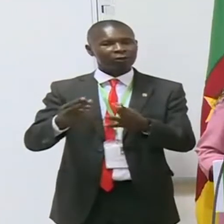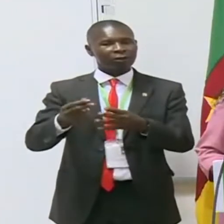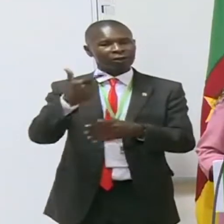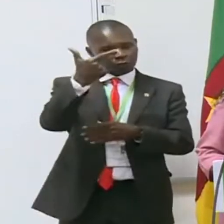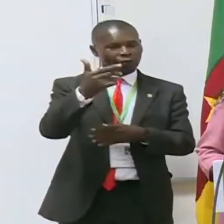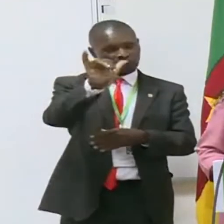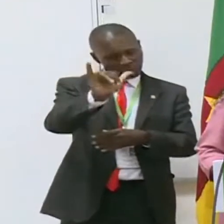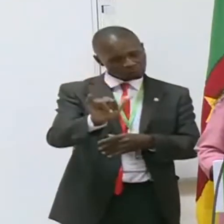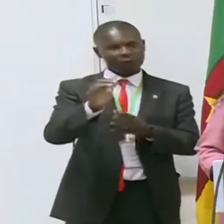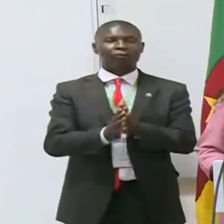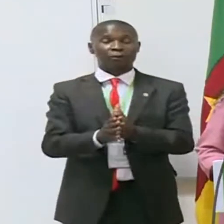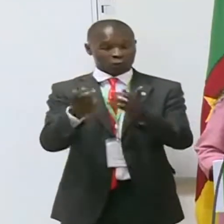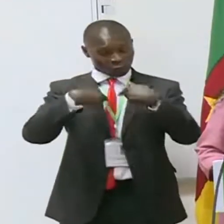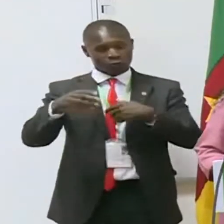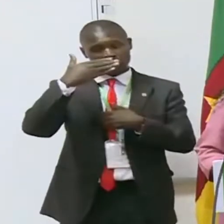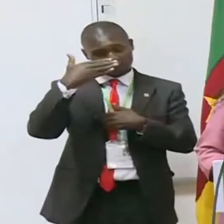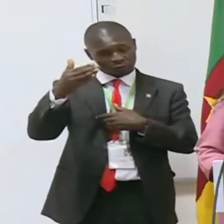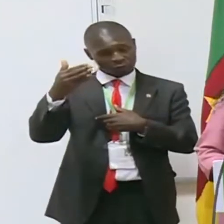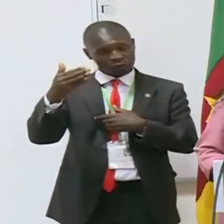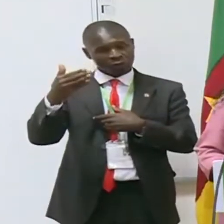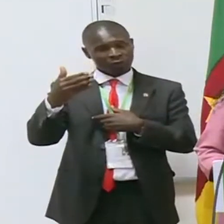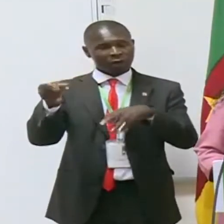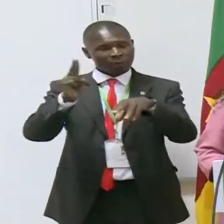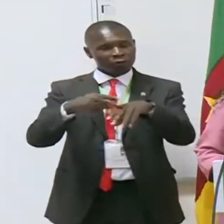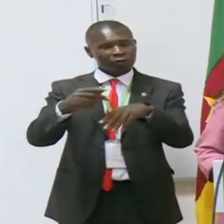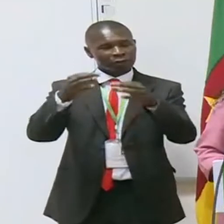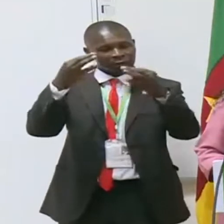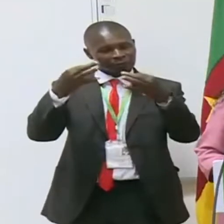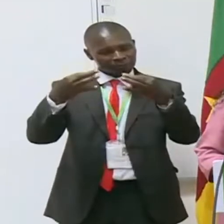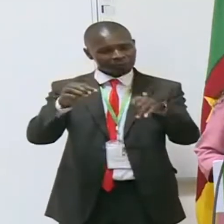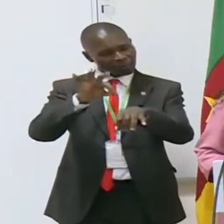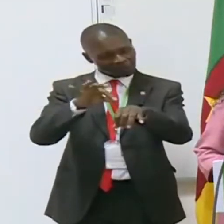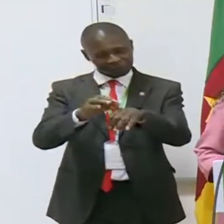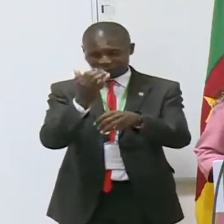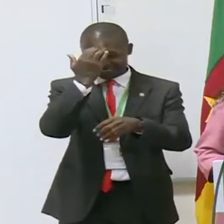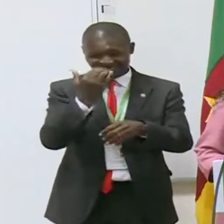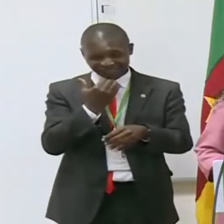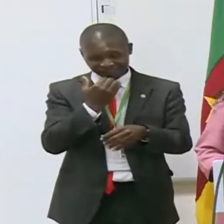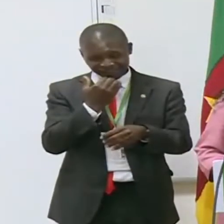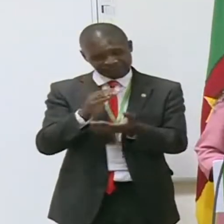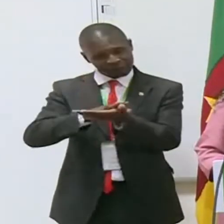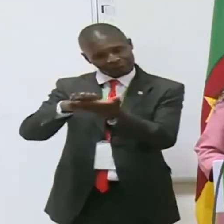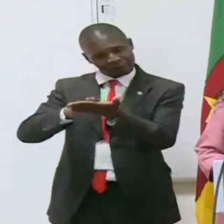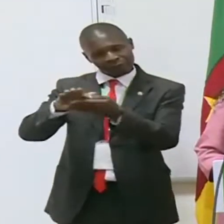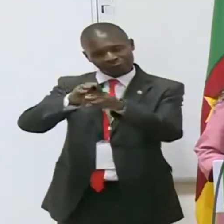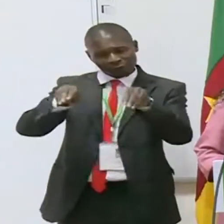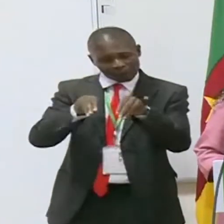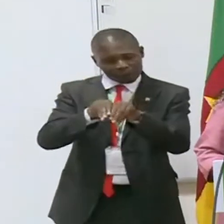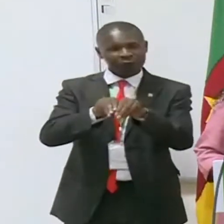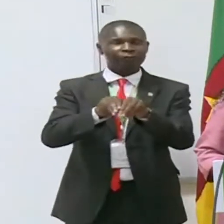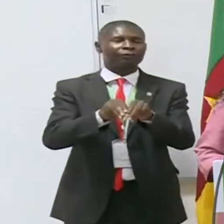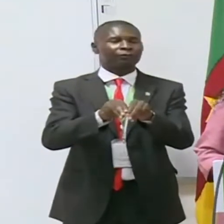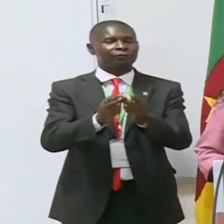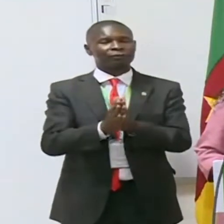en dénombre 4 à Douala, dont un post-mortem et 2 à Yaoundé. Nous saluons